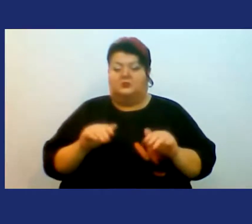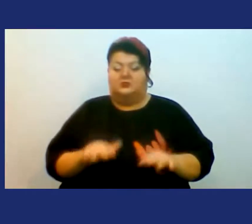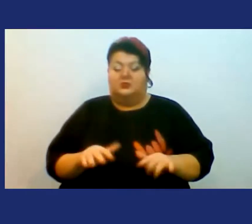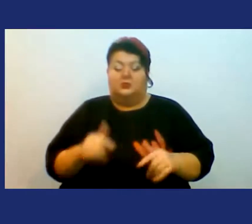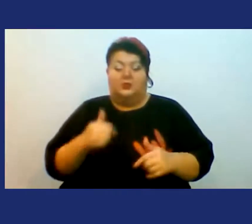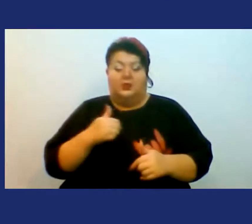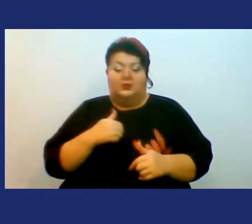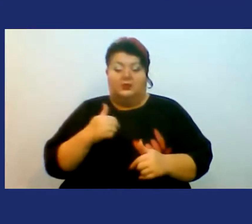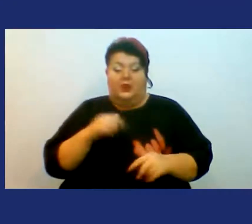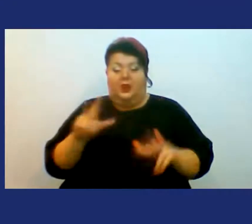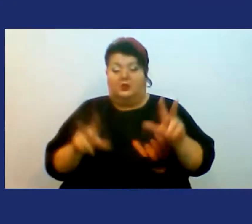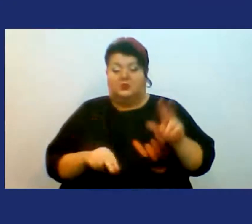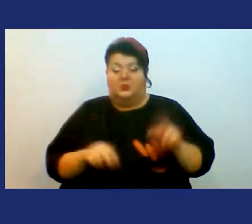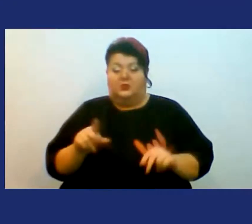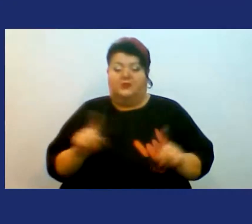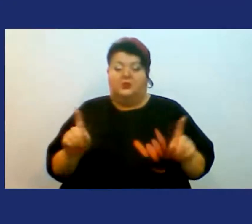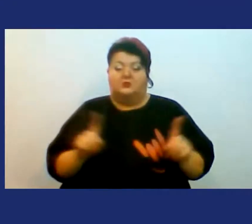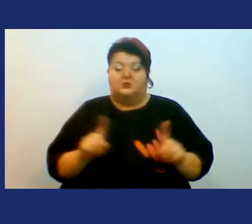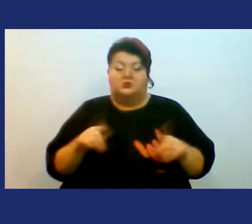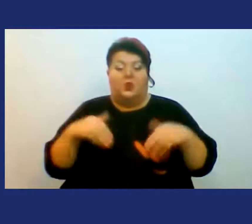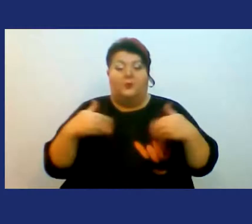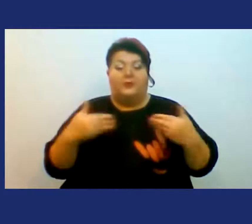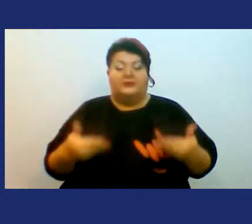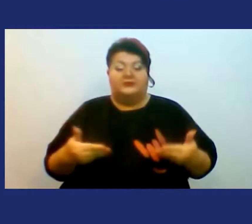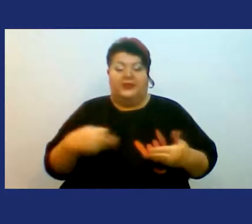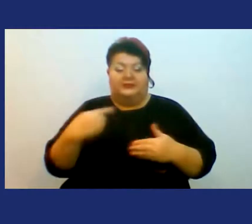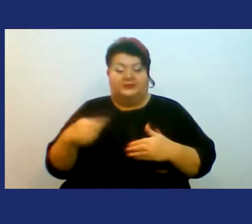сподіваюся, що при презентації інших панелістів